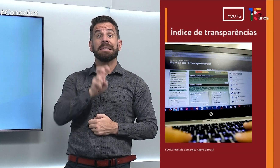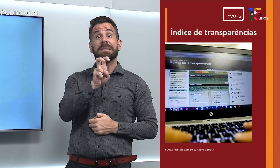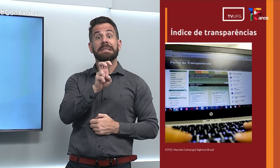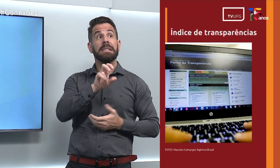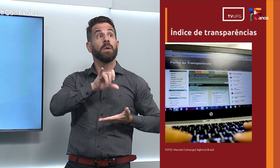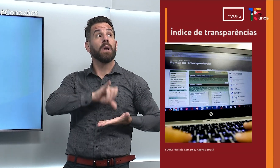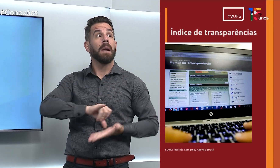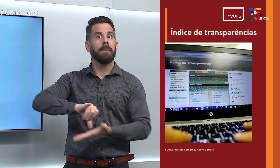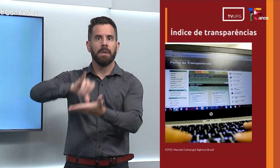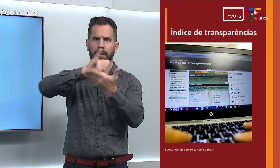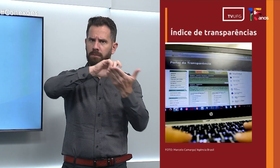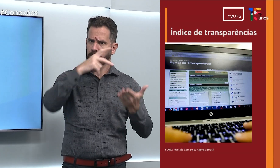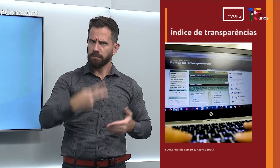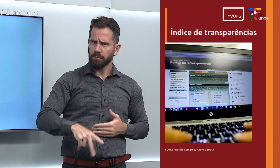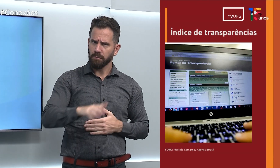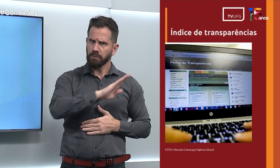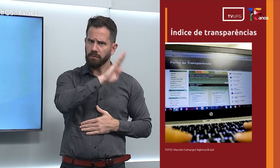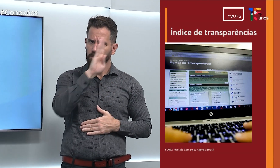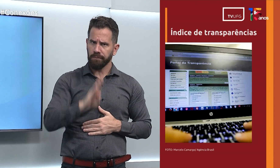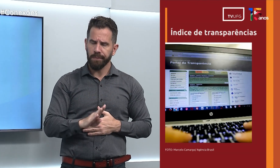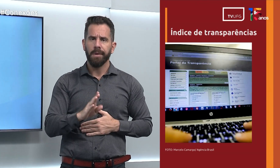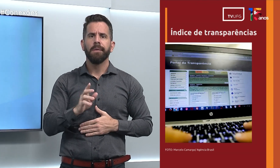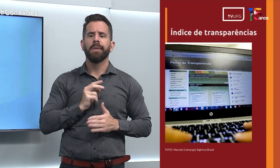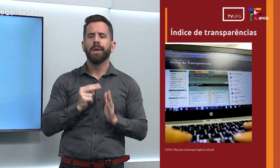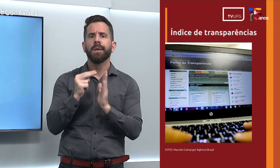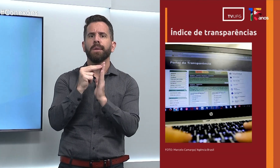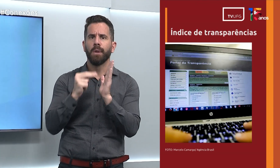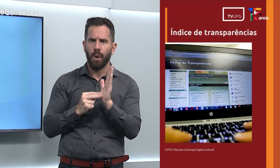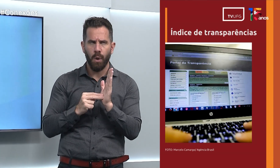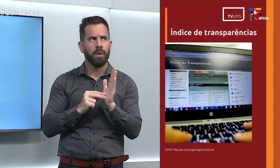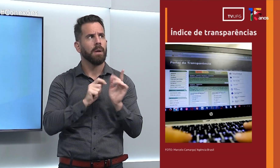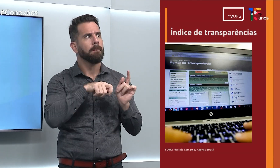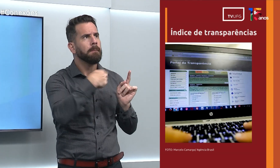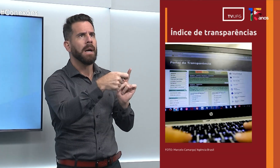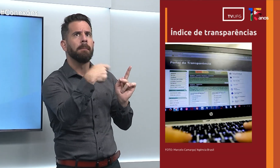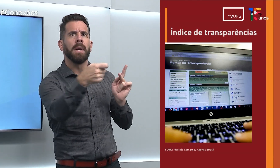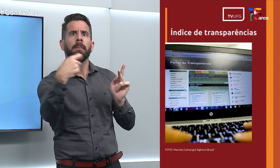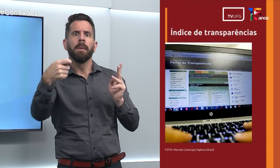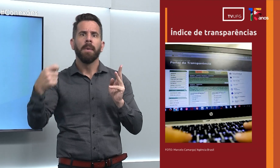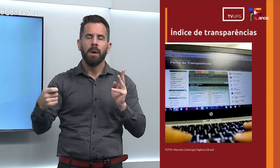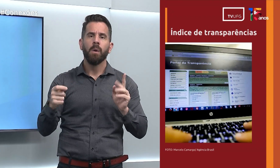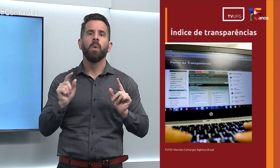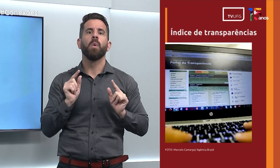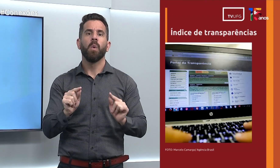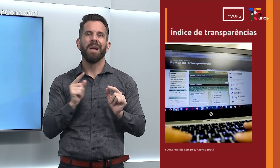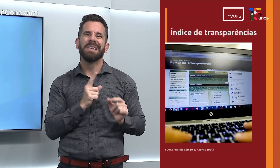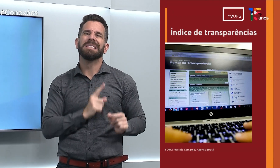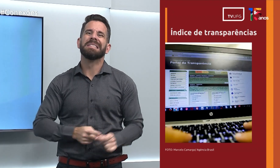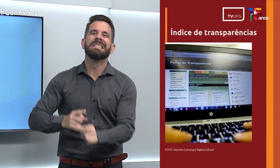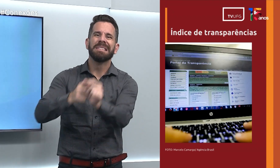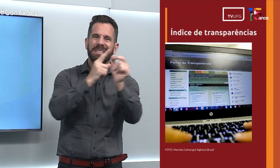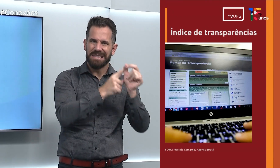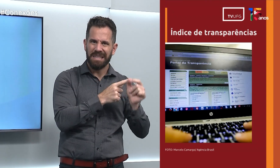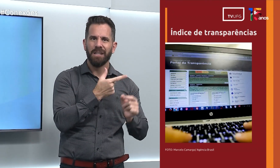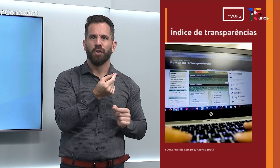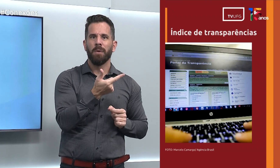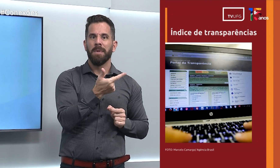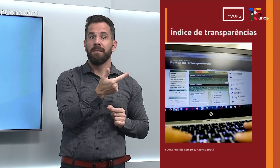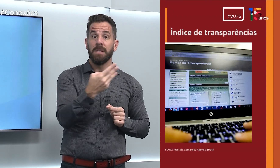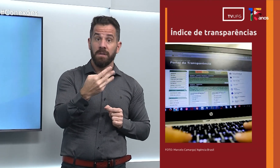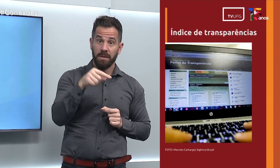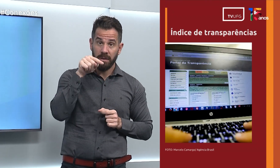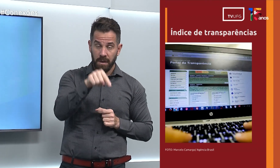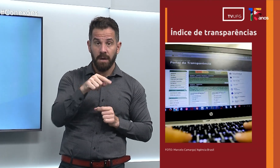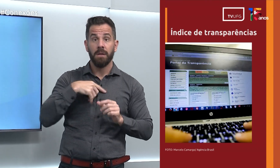nota mínima do Índice de Dados Abertos para Cidades 2023, da Open